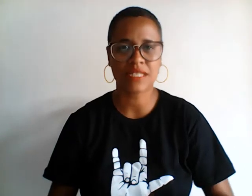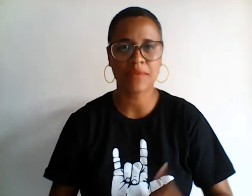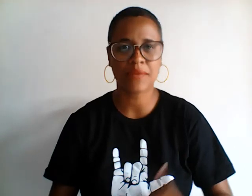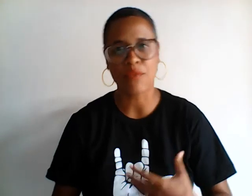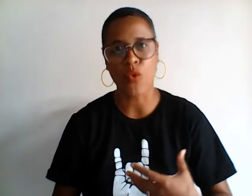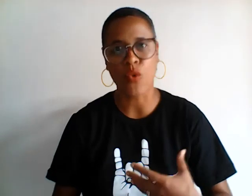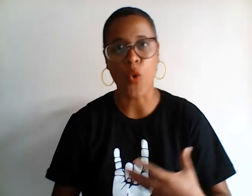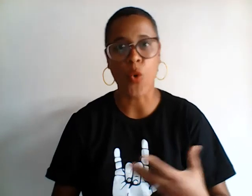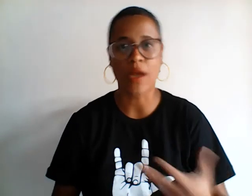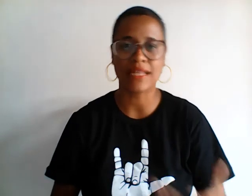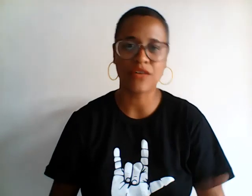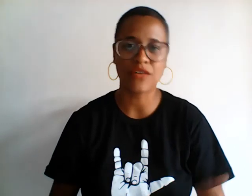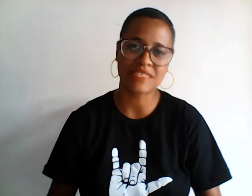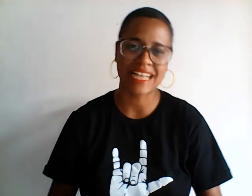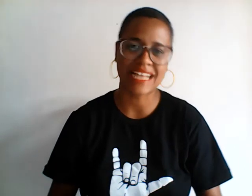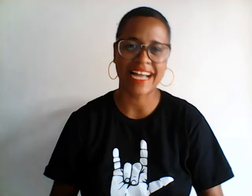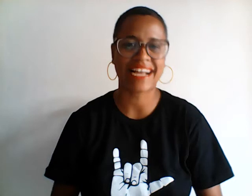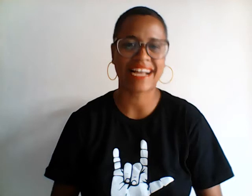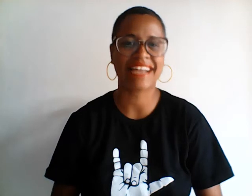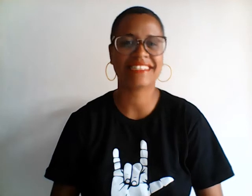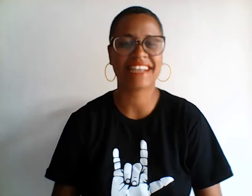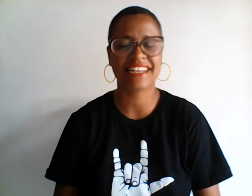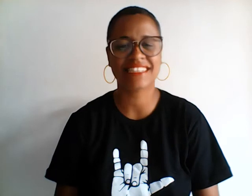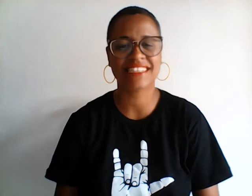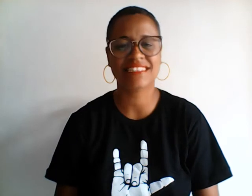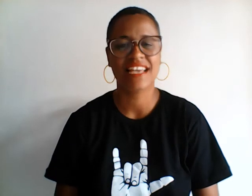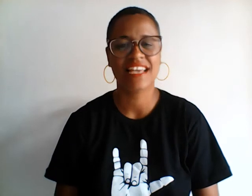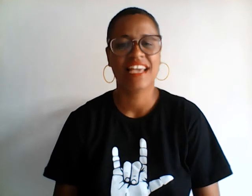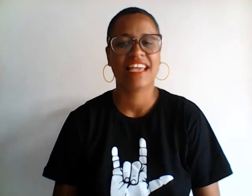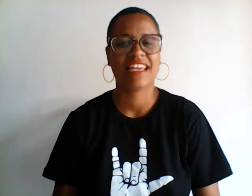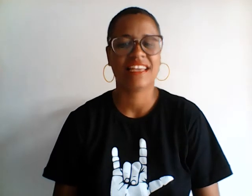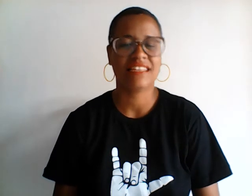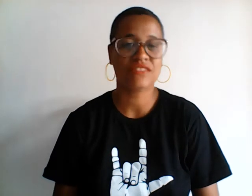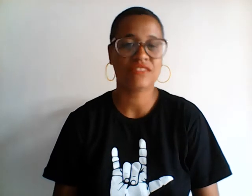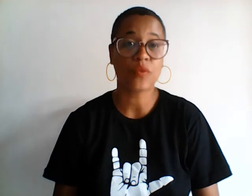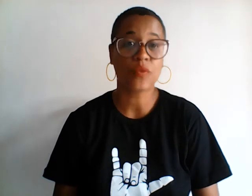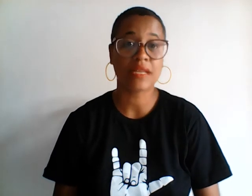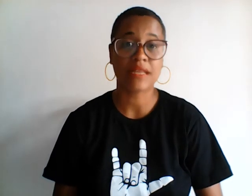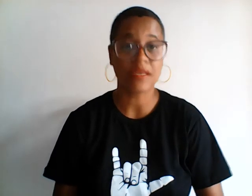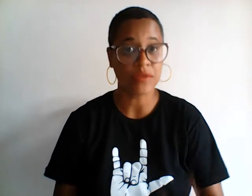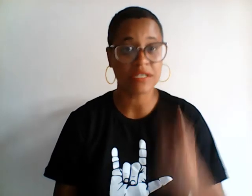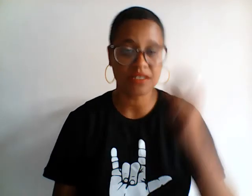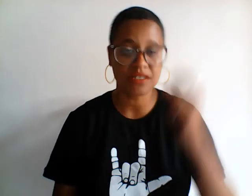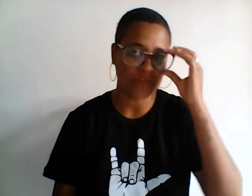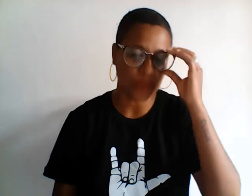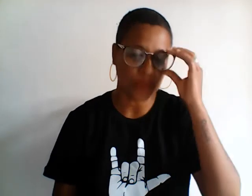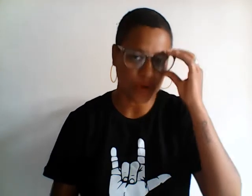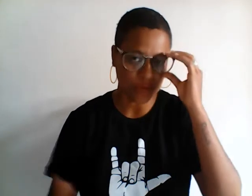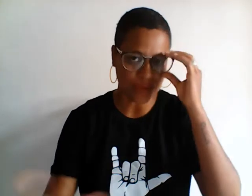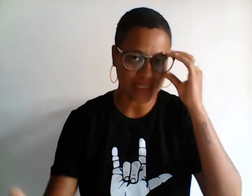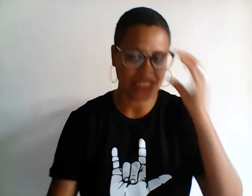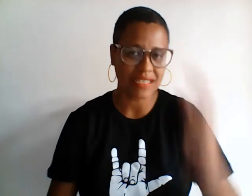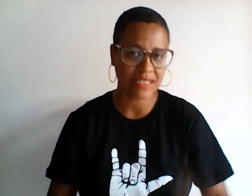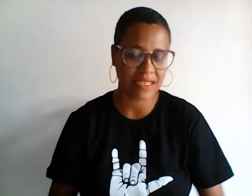abrir a boca, né, ou fizer caras e caretas, eles vão compreender. Embora a gente vai ver um pouquinho mais adiante que